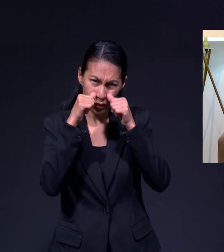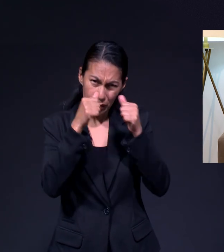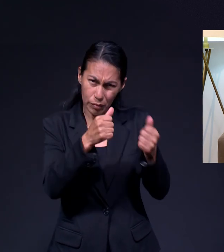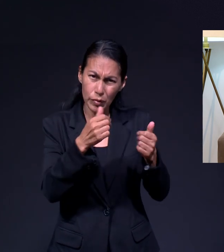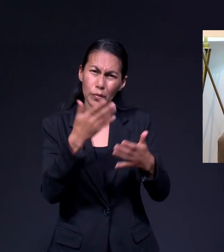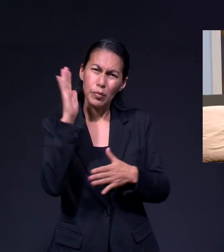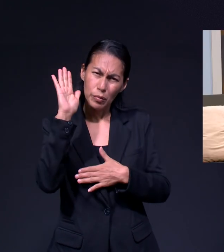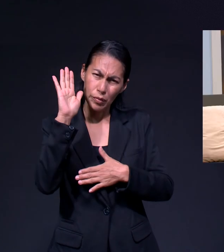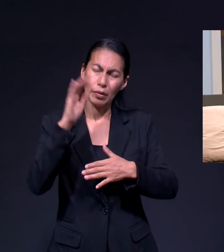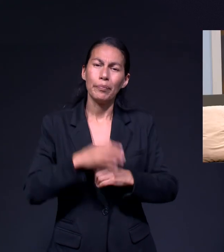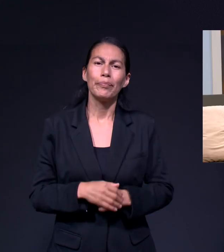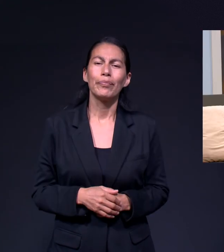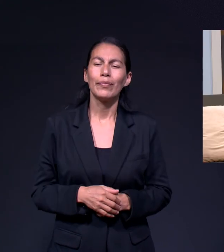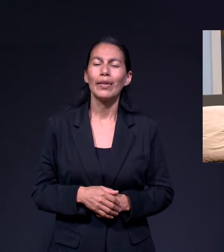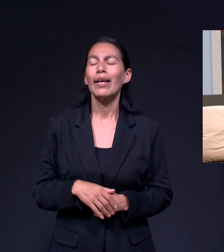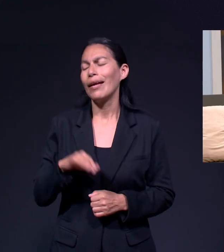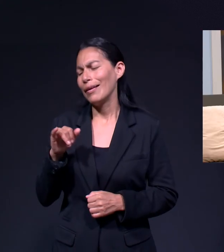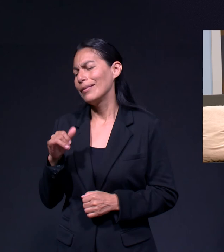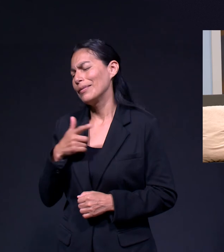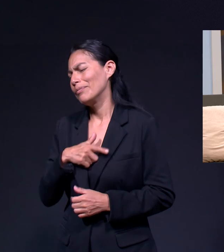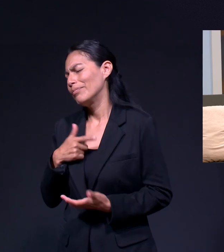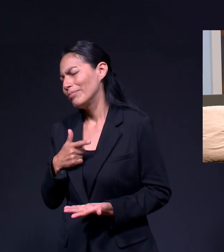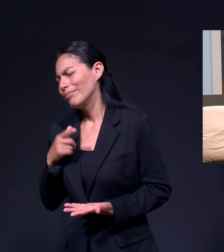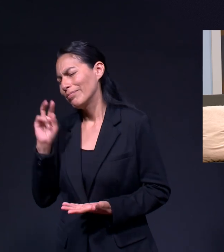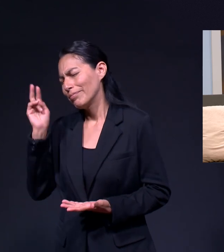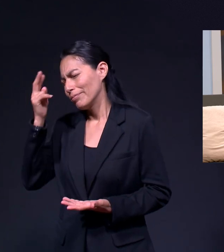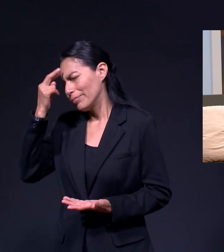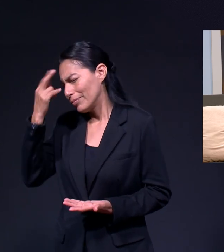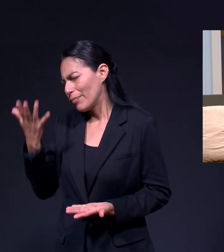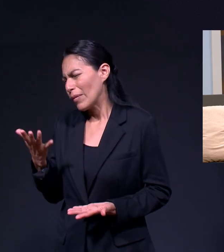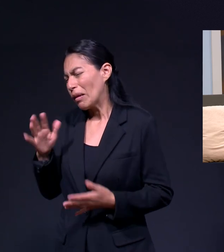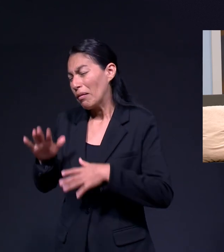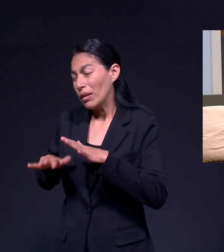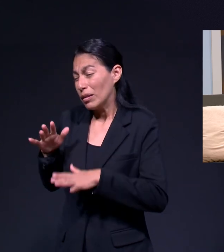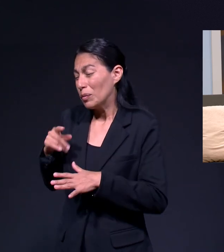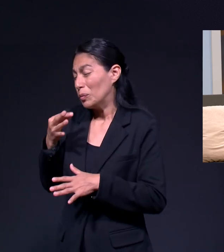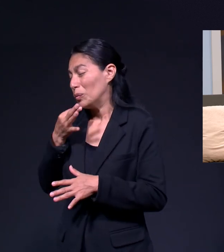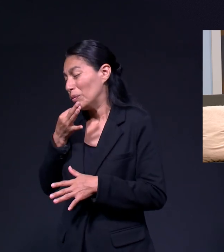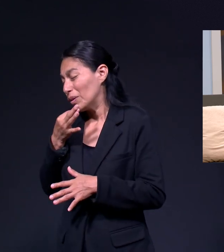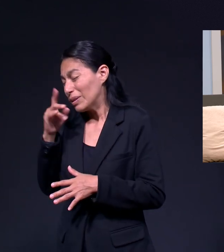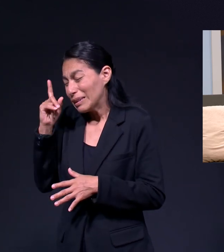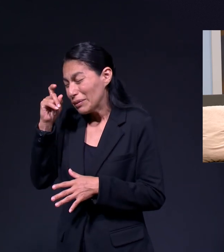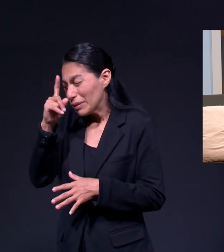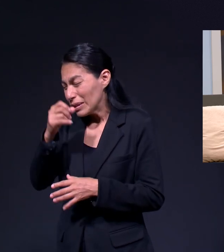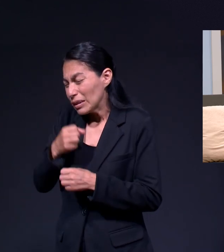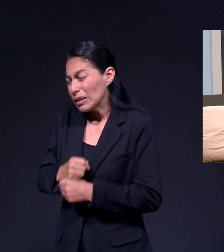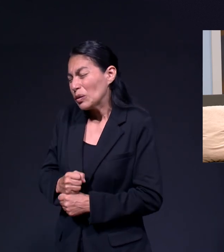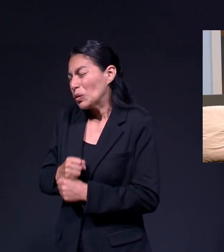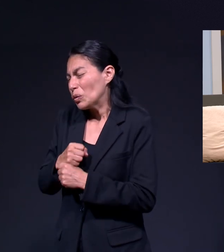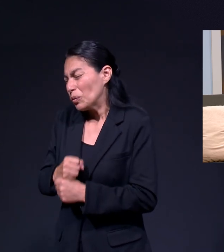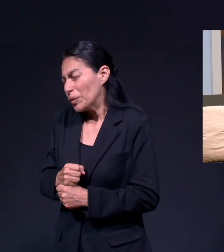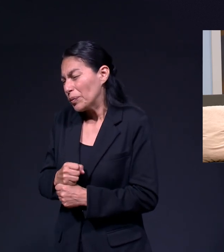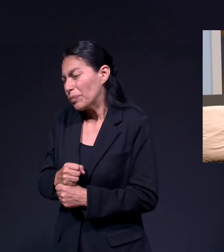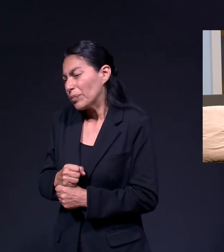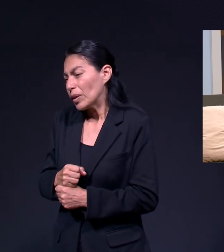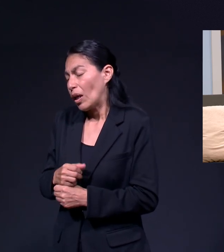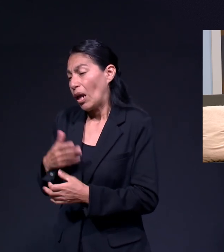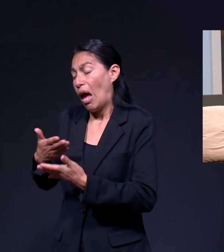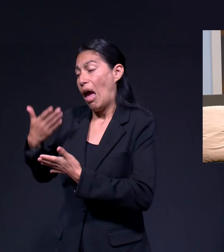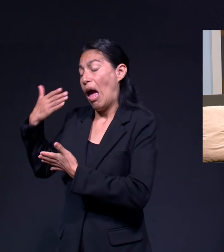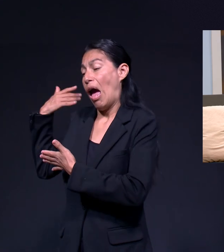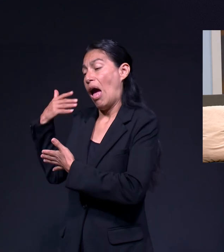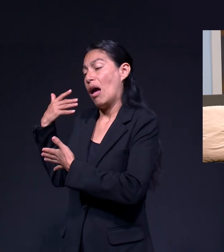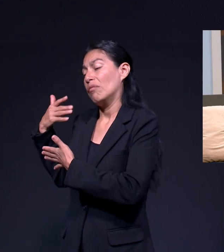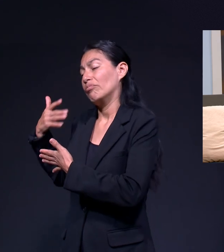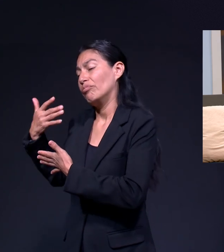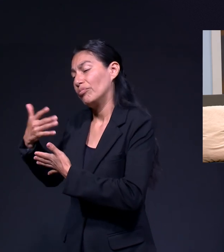para nosotros esto nos gusta recordarlo cuando tengo este pasado por momento difícil y todo eso que han enseñado